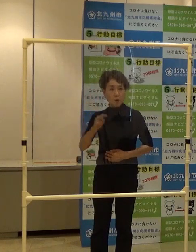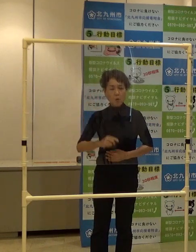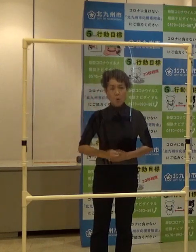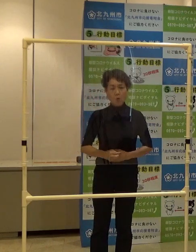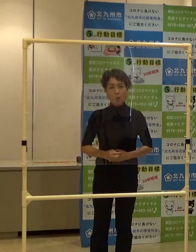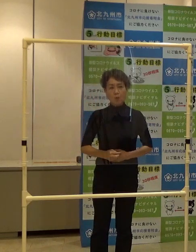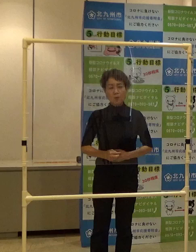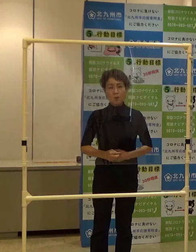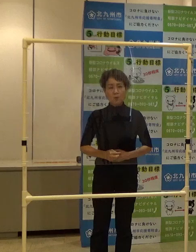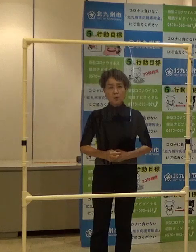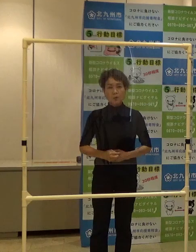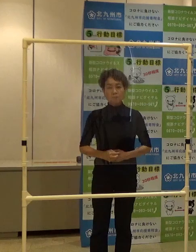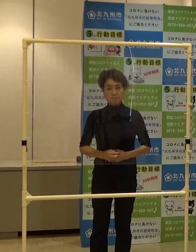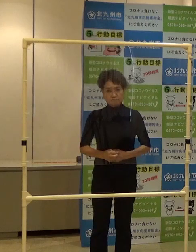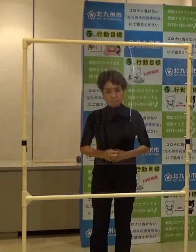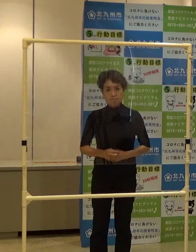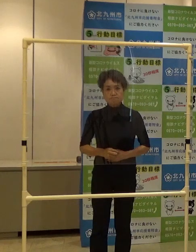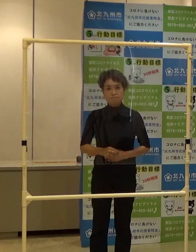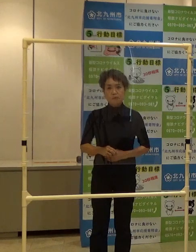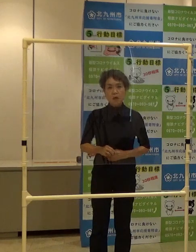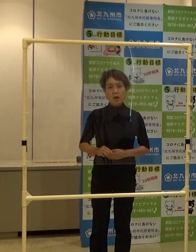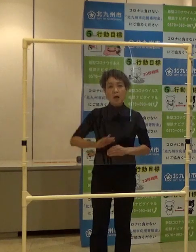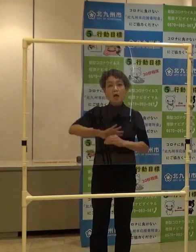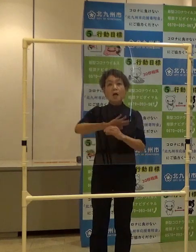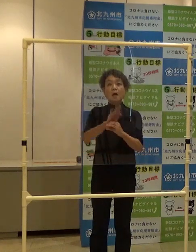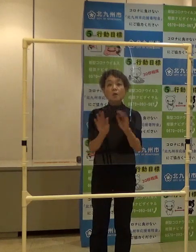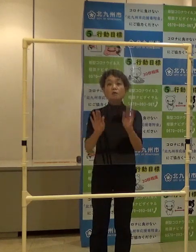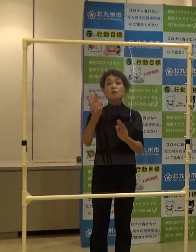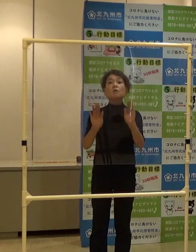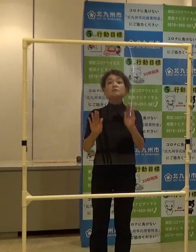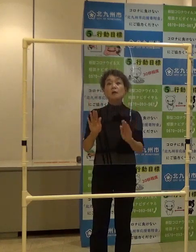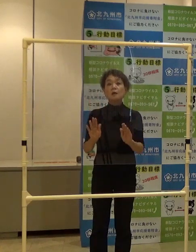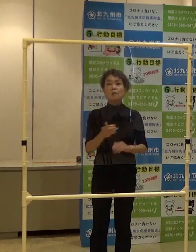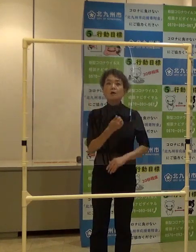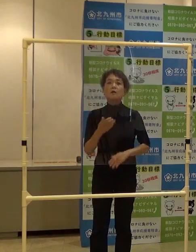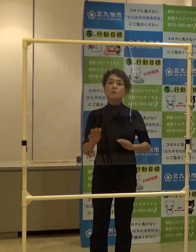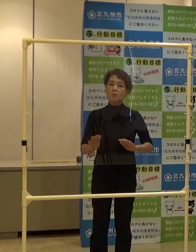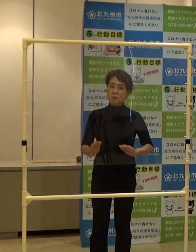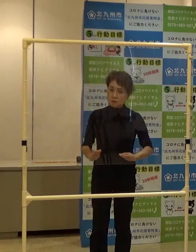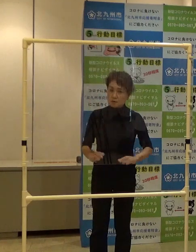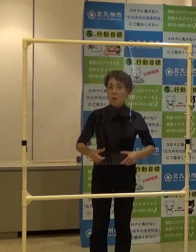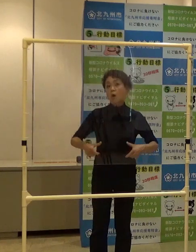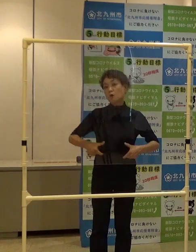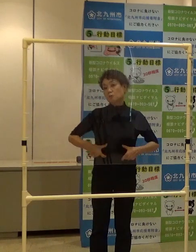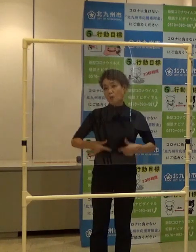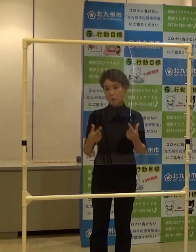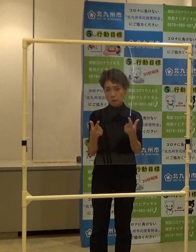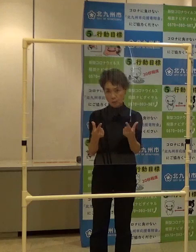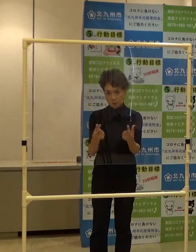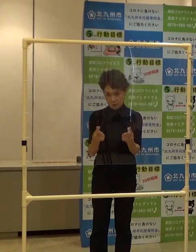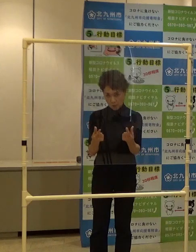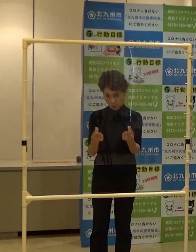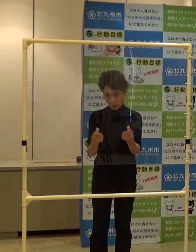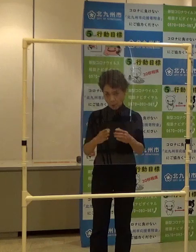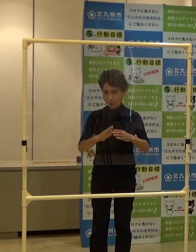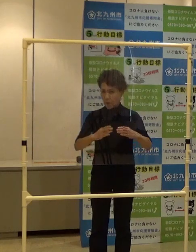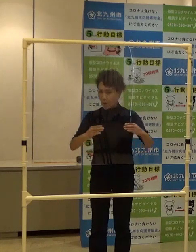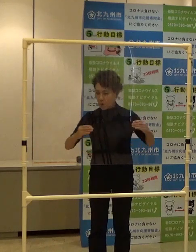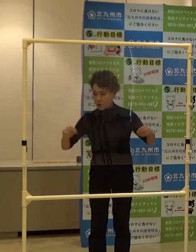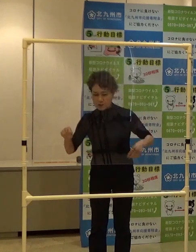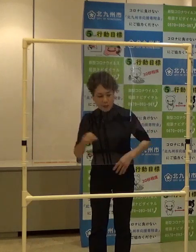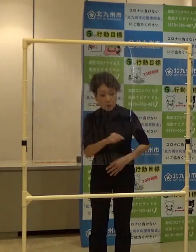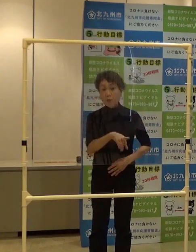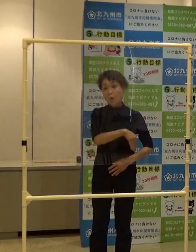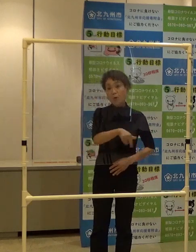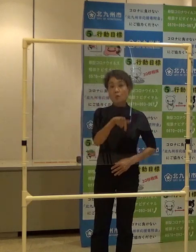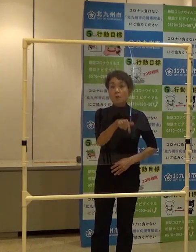極めて、コロナの情勢は落ち着いていたわけです。熊本もそうでありまして、全国でも